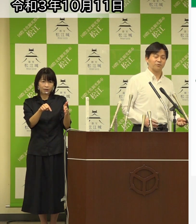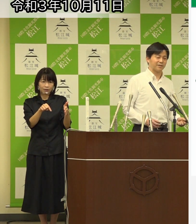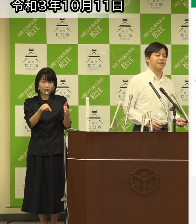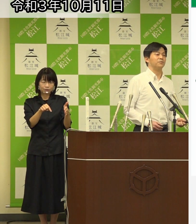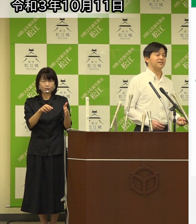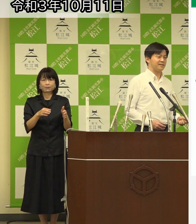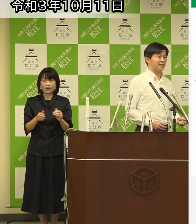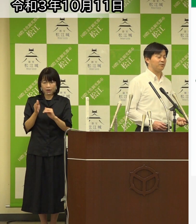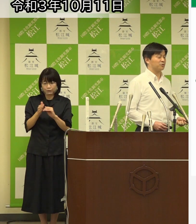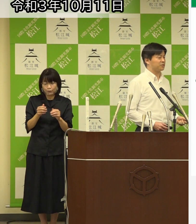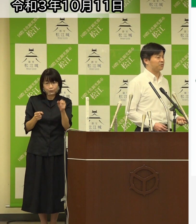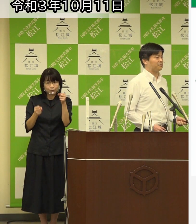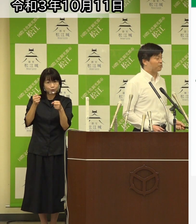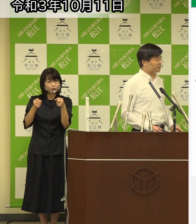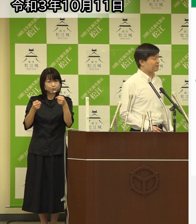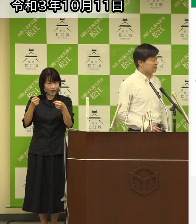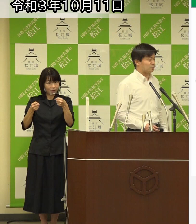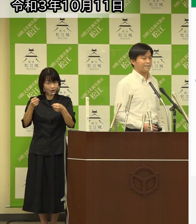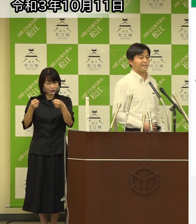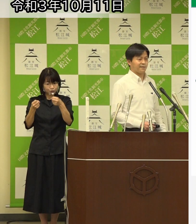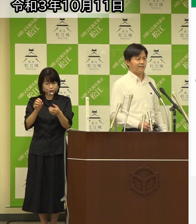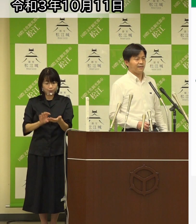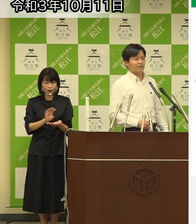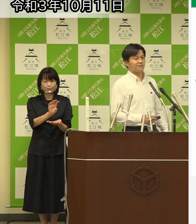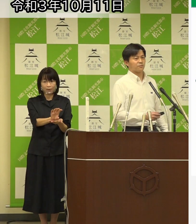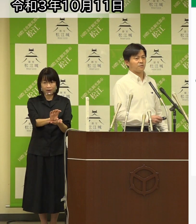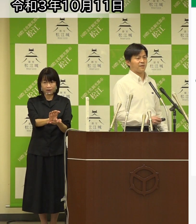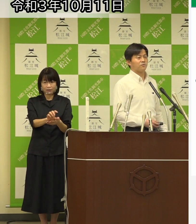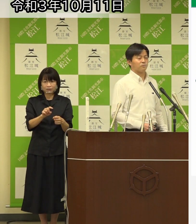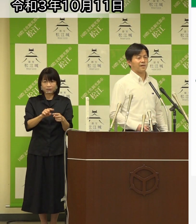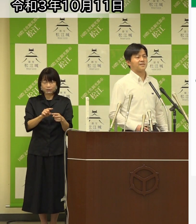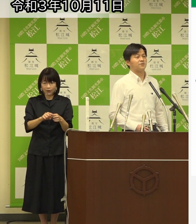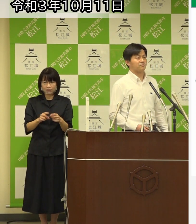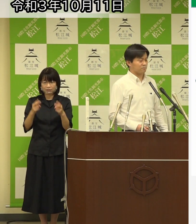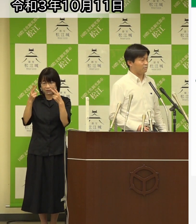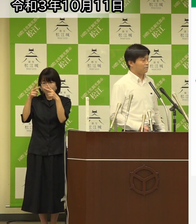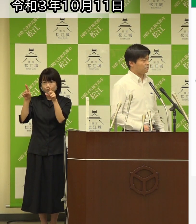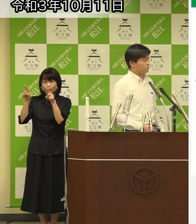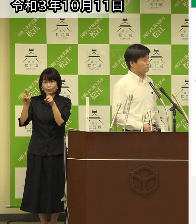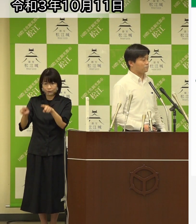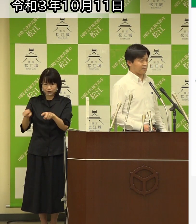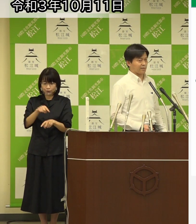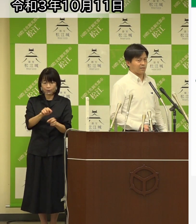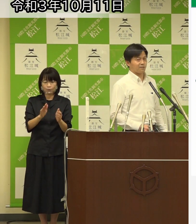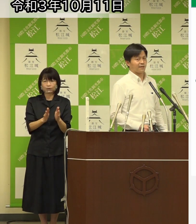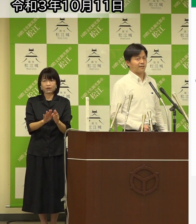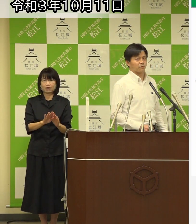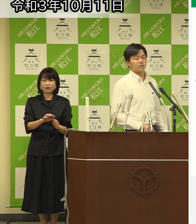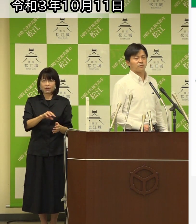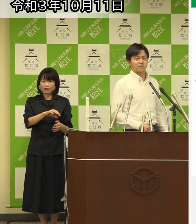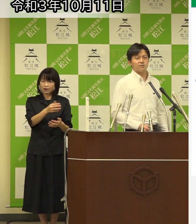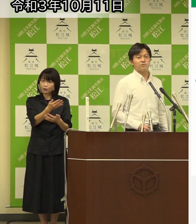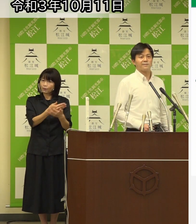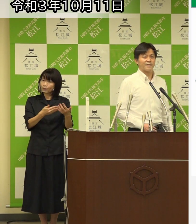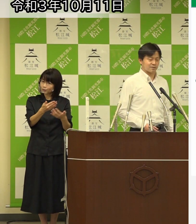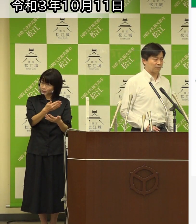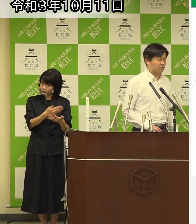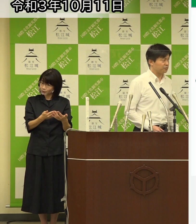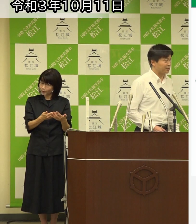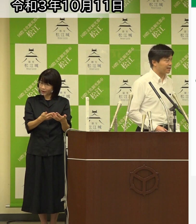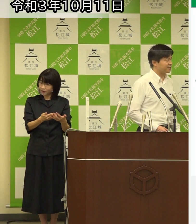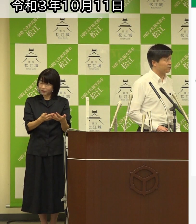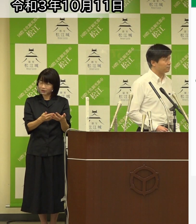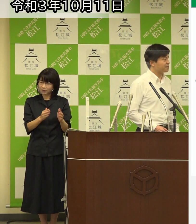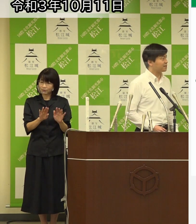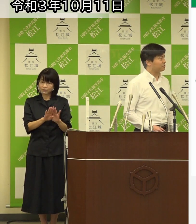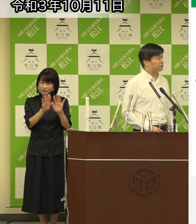ッチンカーのような店舗ですね、移動式の店舗に出てきてもらったり、あるいはそのイベントの開催をするということで、にぎわいが取り戻せるのではないか